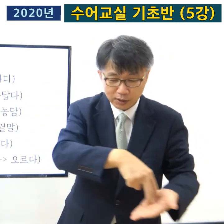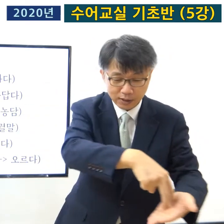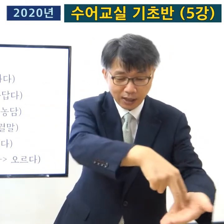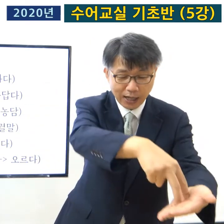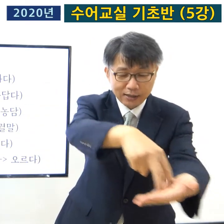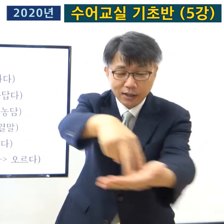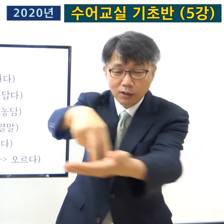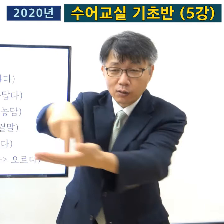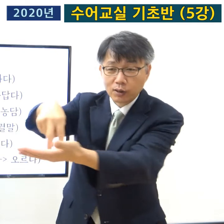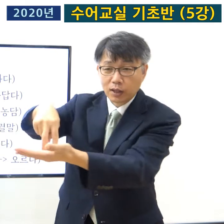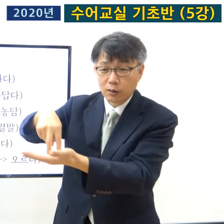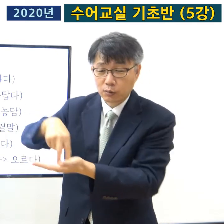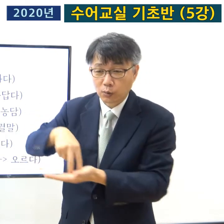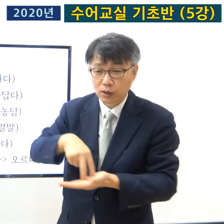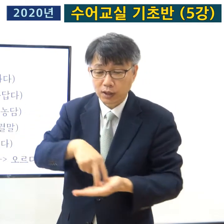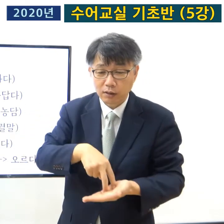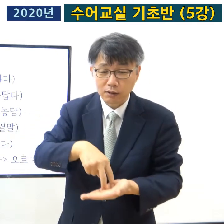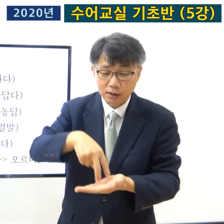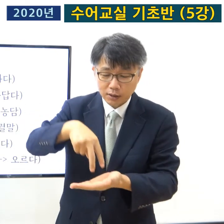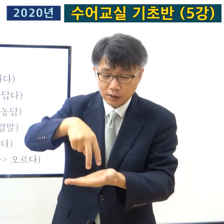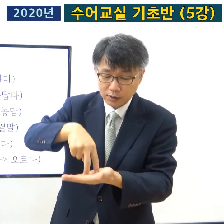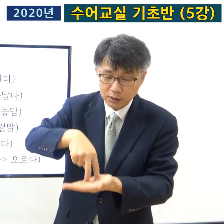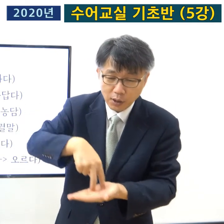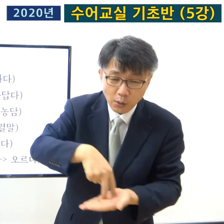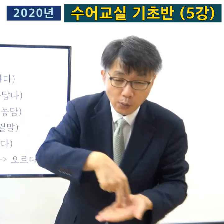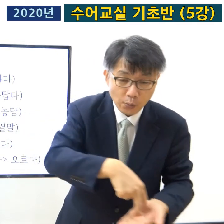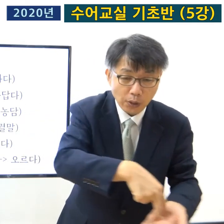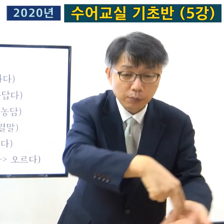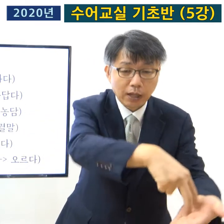이렇게 가는 거예요. 이렇게 도는 거예요. 그래서 이거는 외롭다